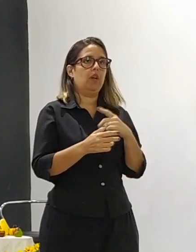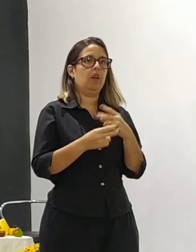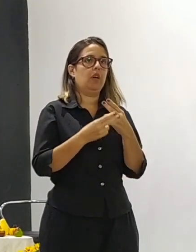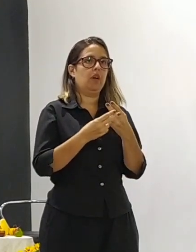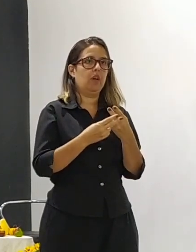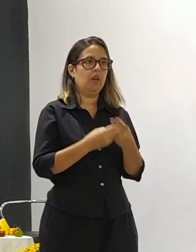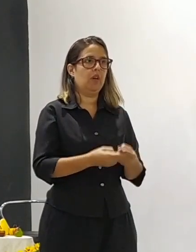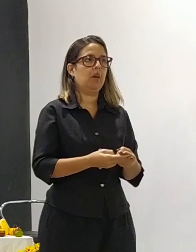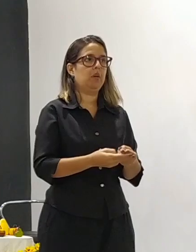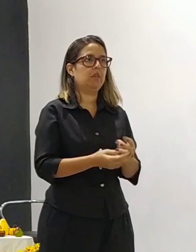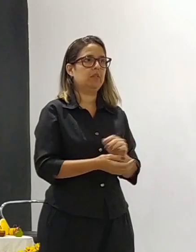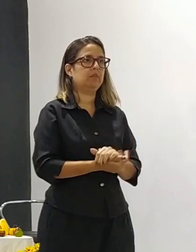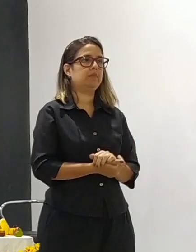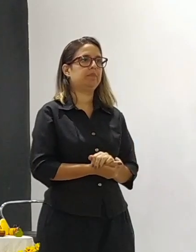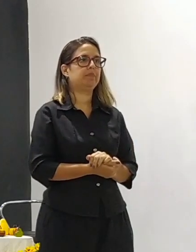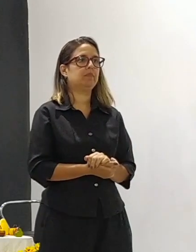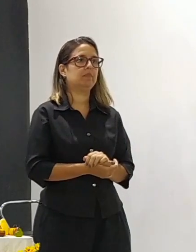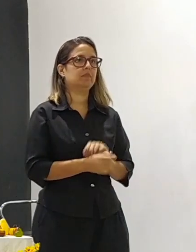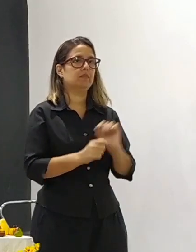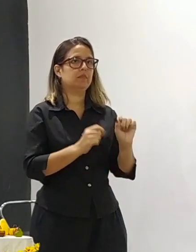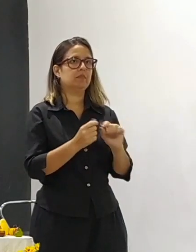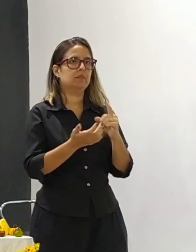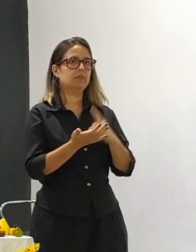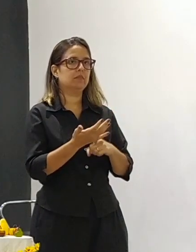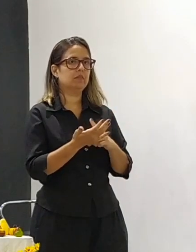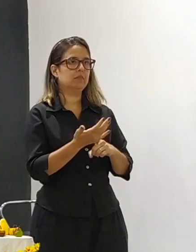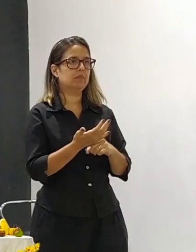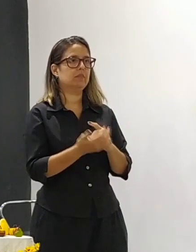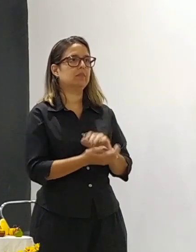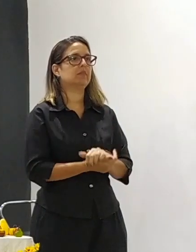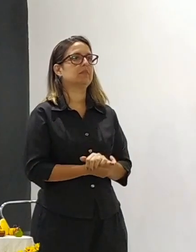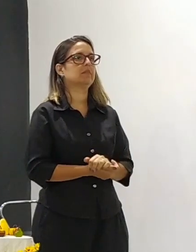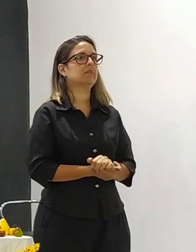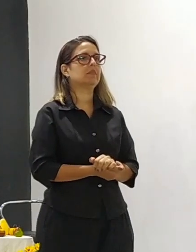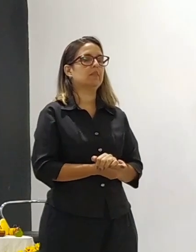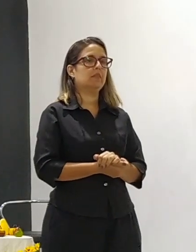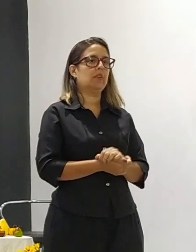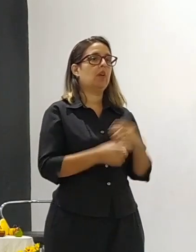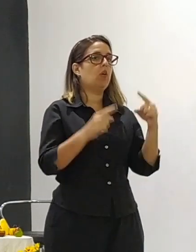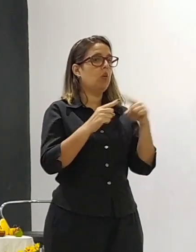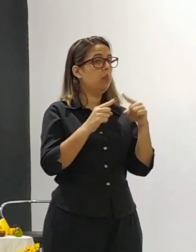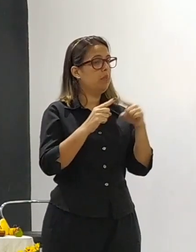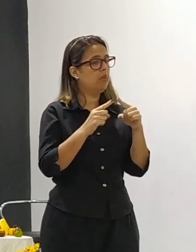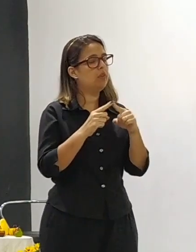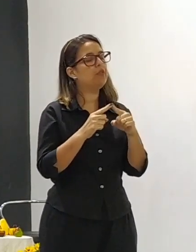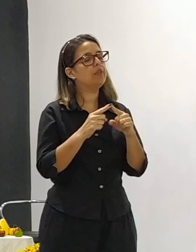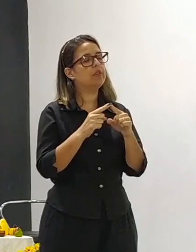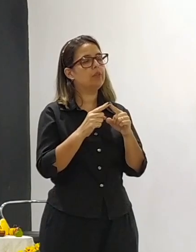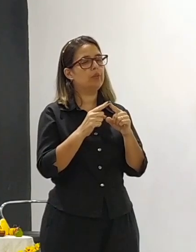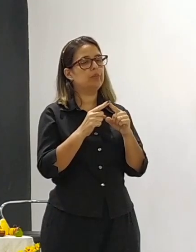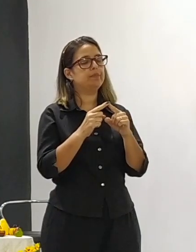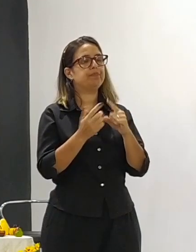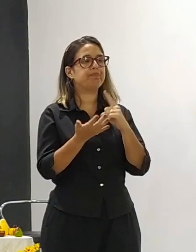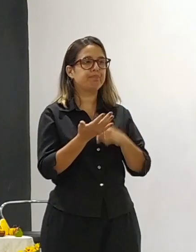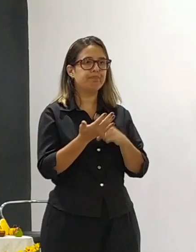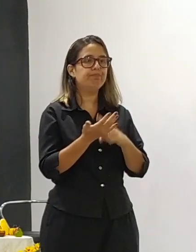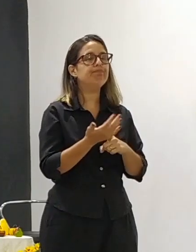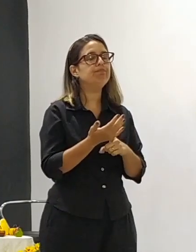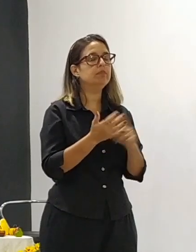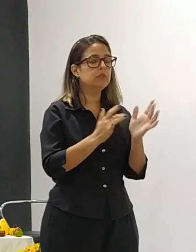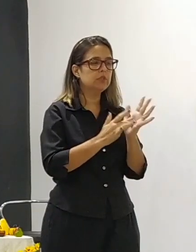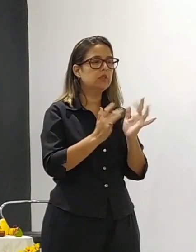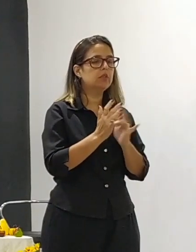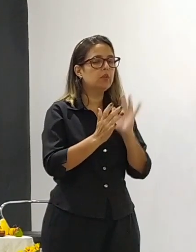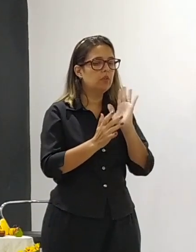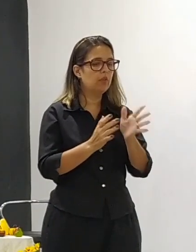a carreira que está proposta. Para correr carreira, tem uma missão que está proposta. Jesus já te propôs